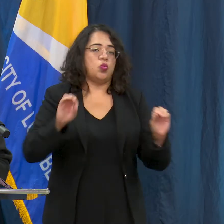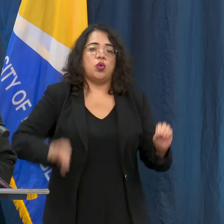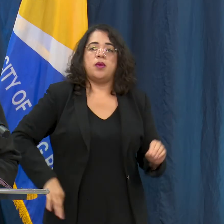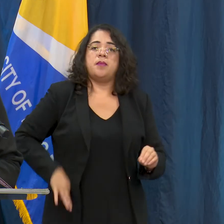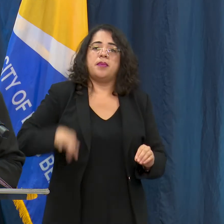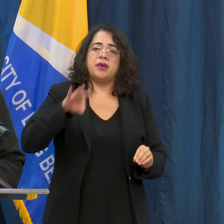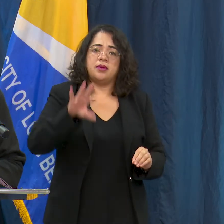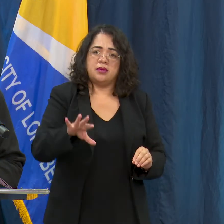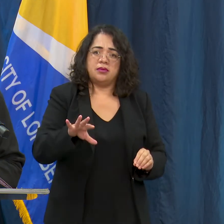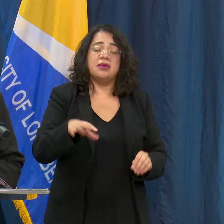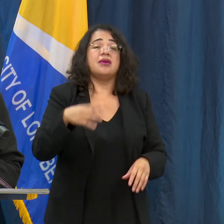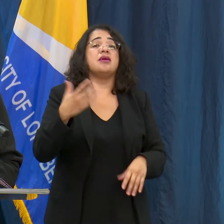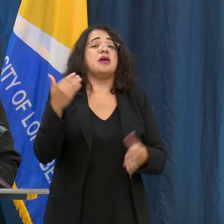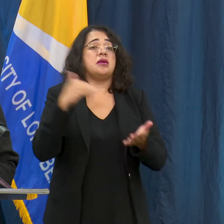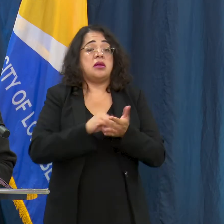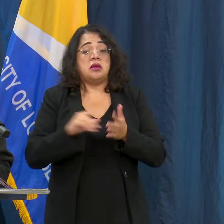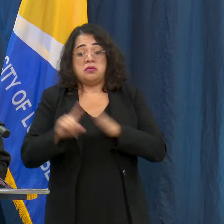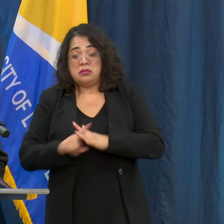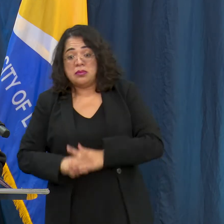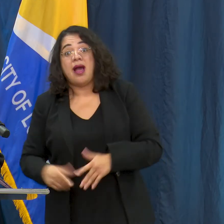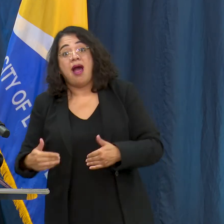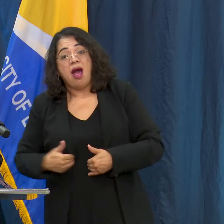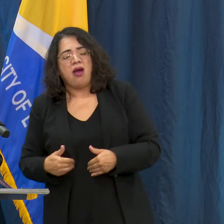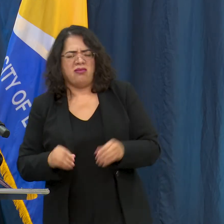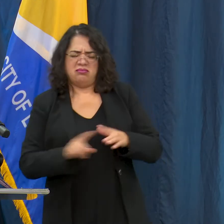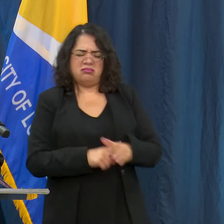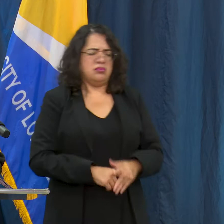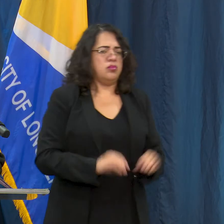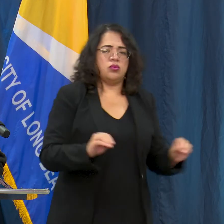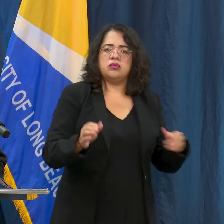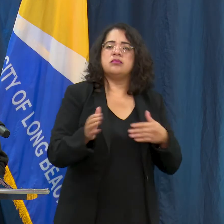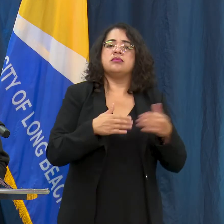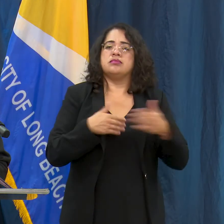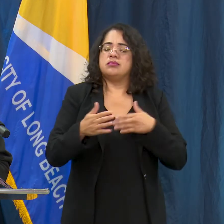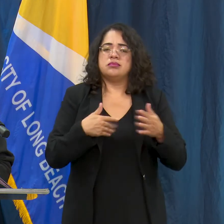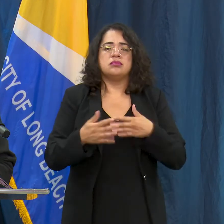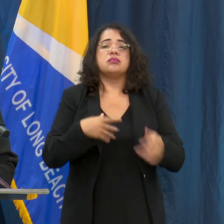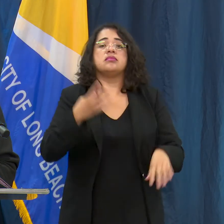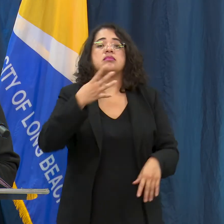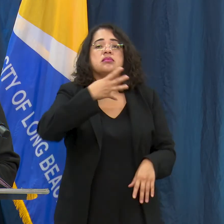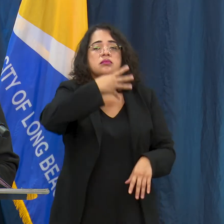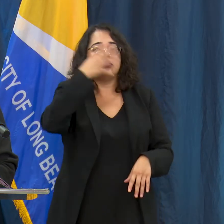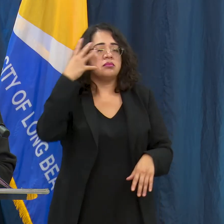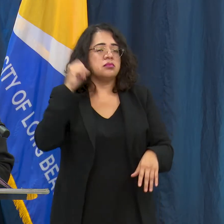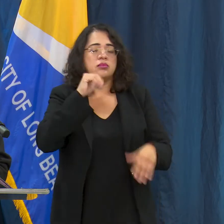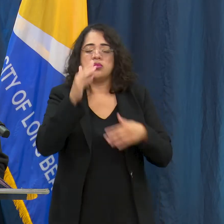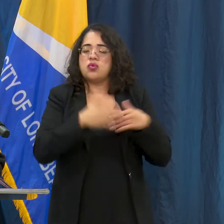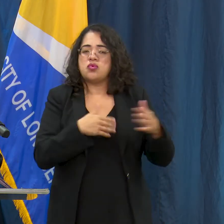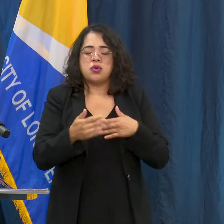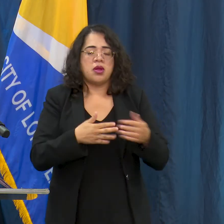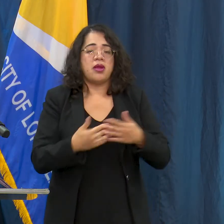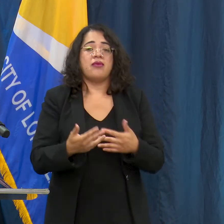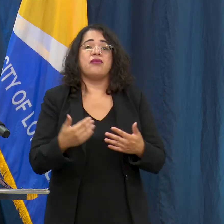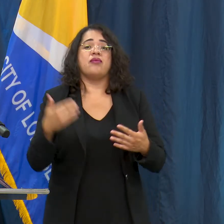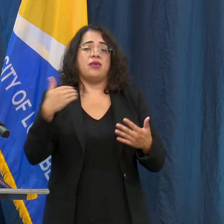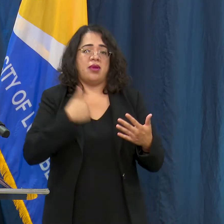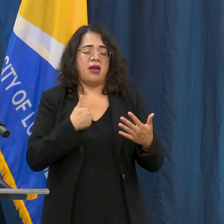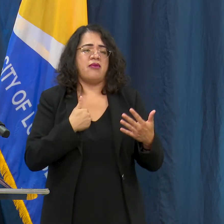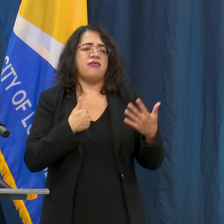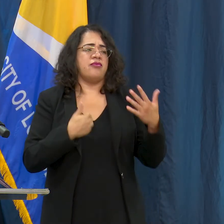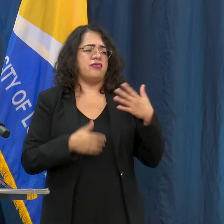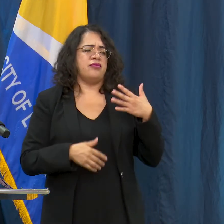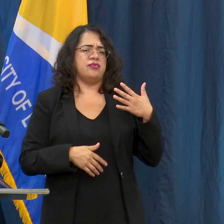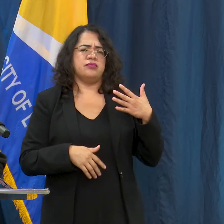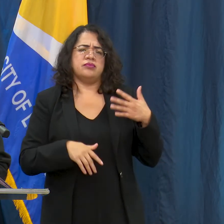sean sintomáticas o no, y también en nuestras 3 nuevas ubicaciones. Hasta la fecha